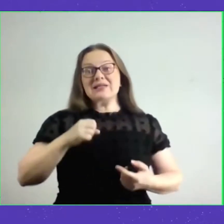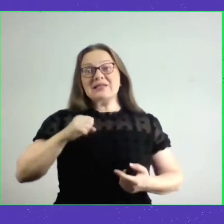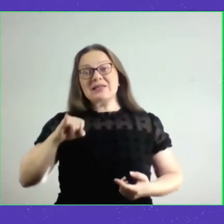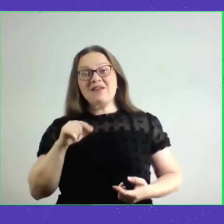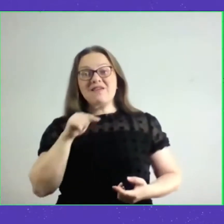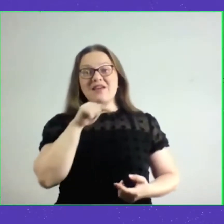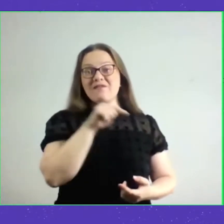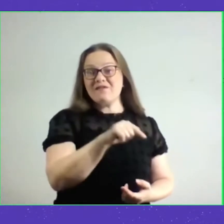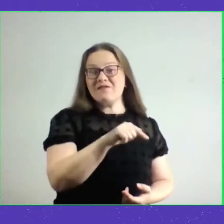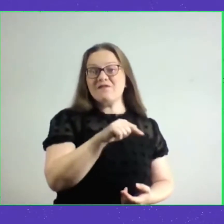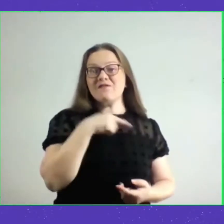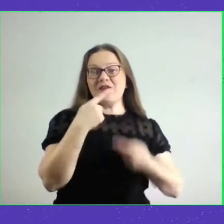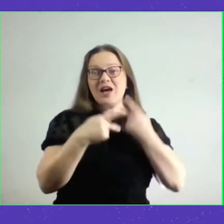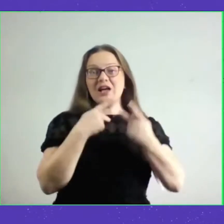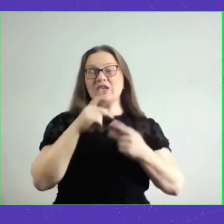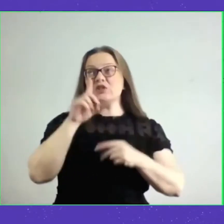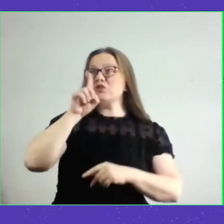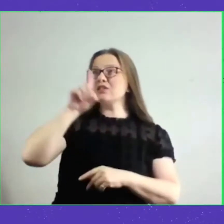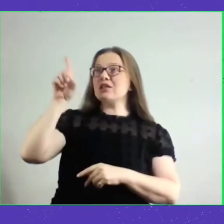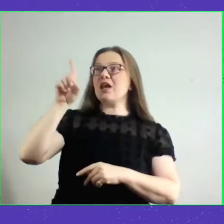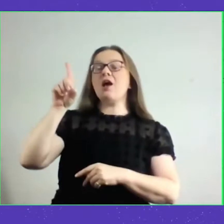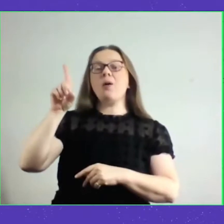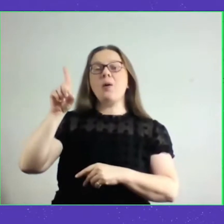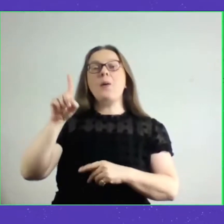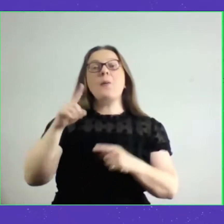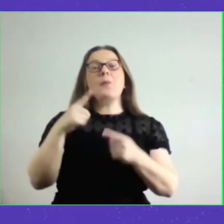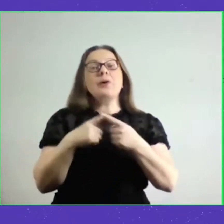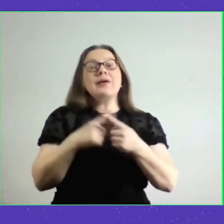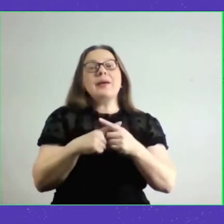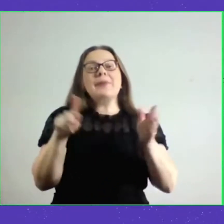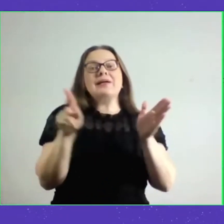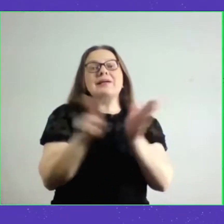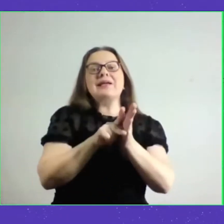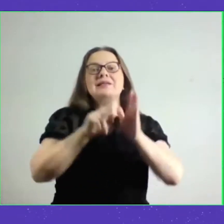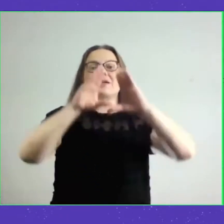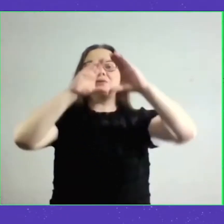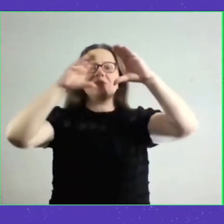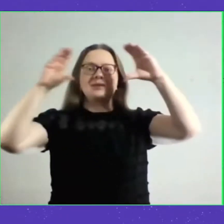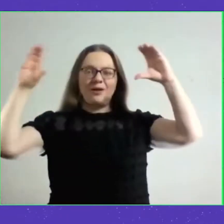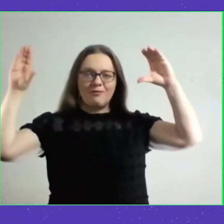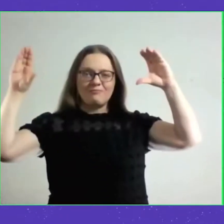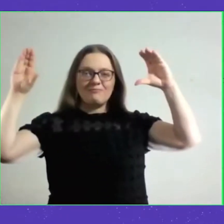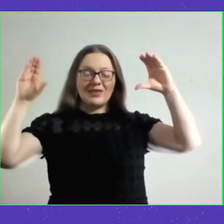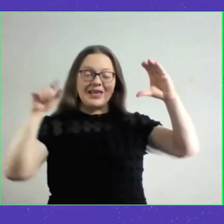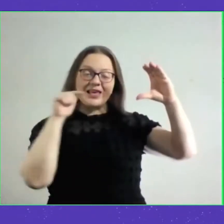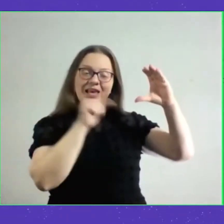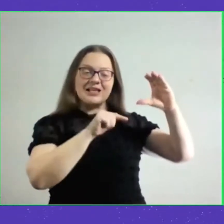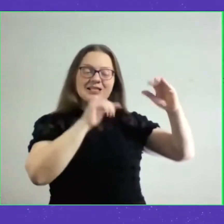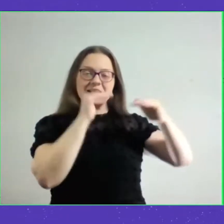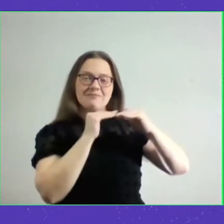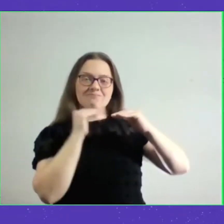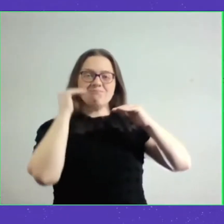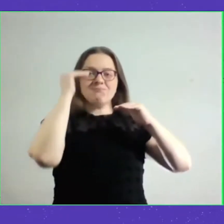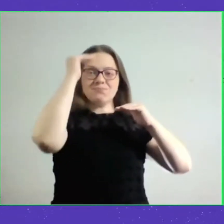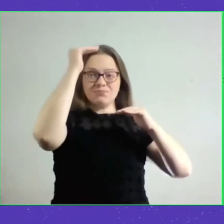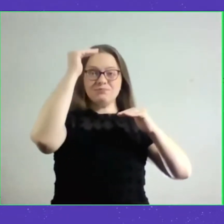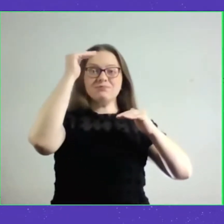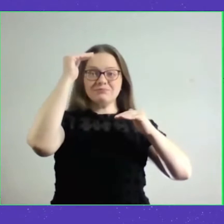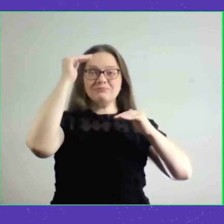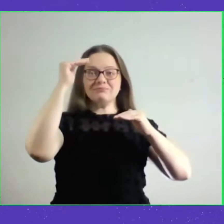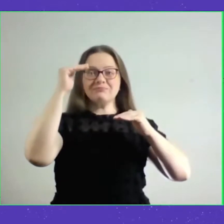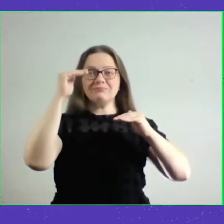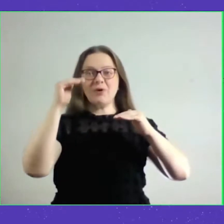Quem vem das alturas, certamente está acima de todos. Esse vem das alturas aqui é o mesmo termo